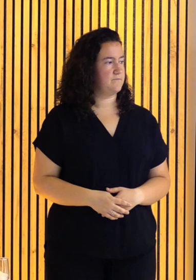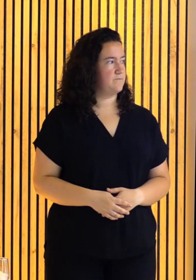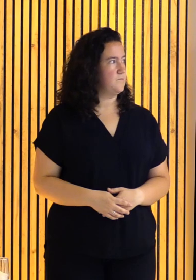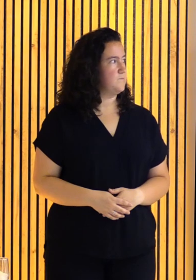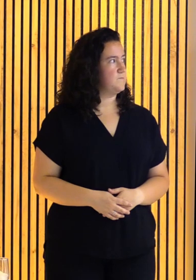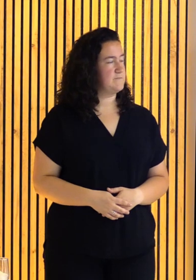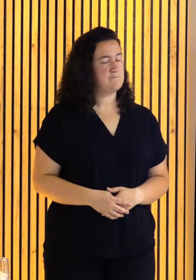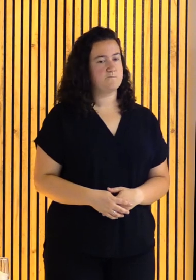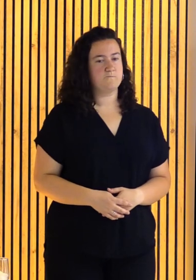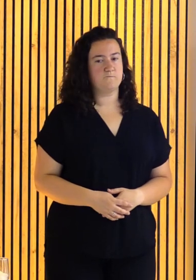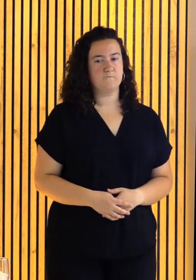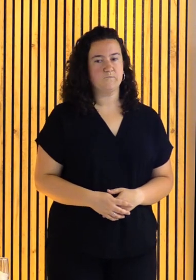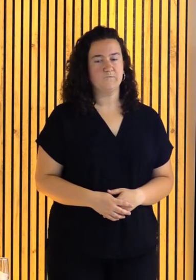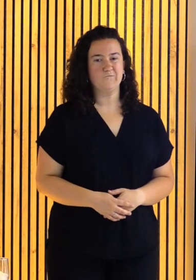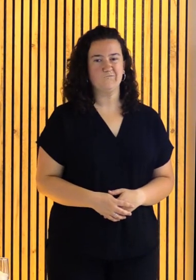Bueno,